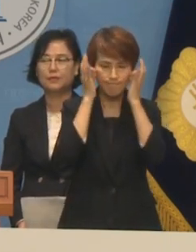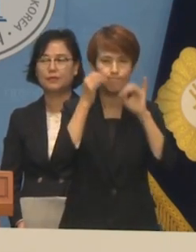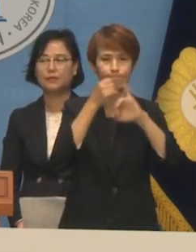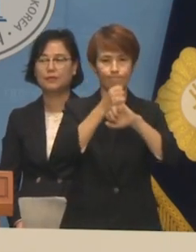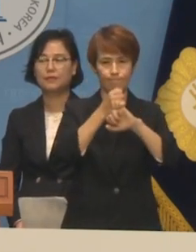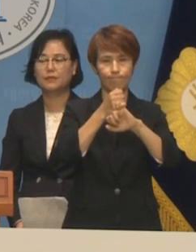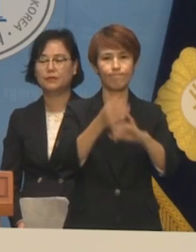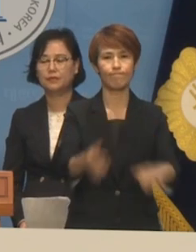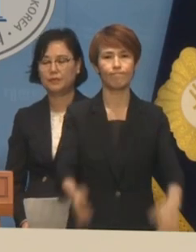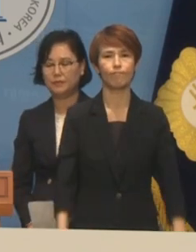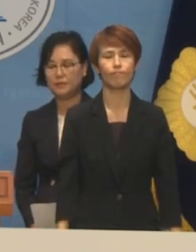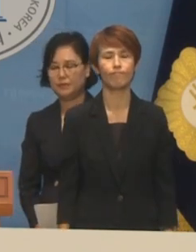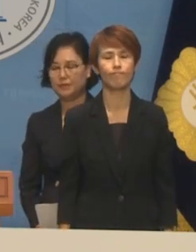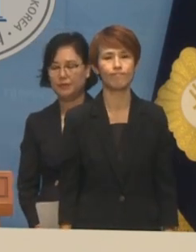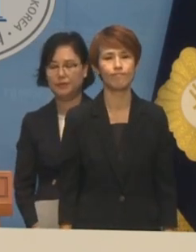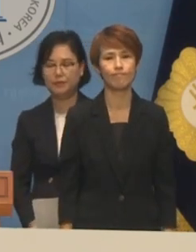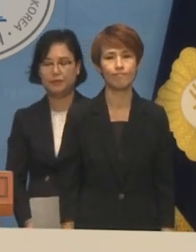다하겠습니다.